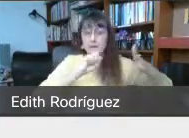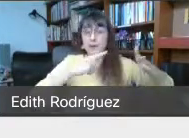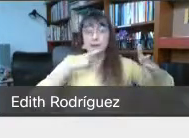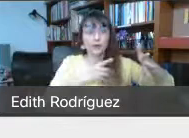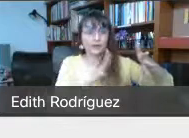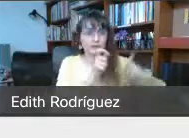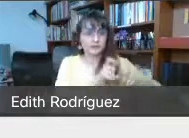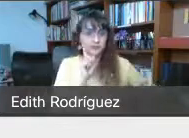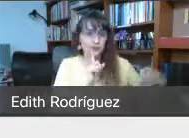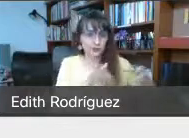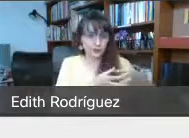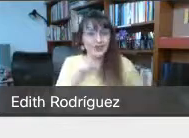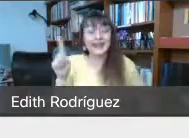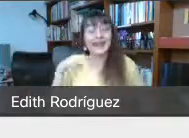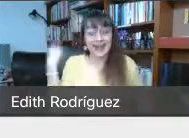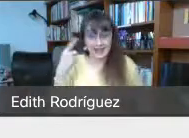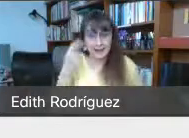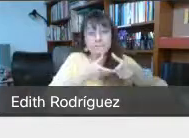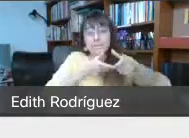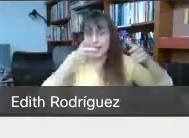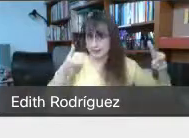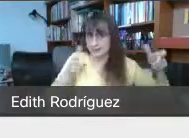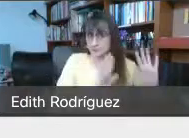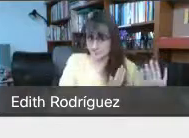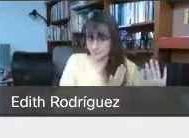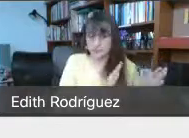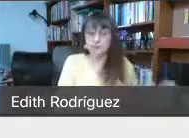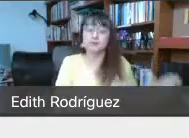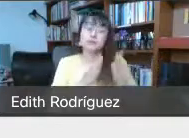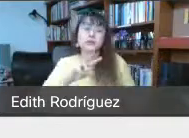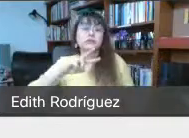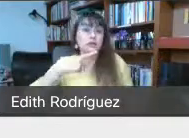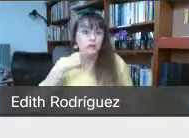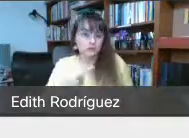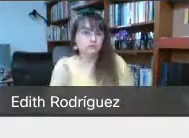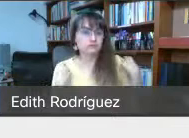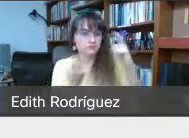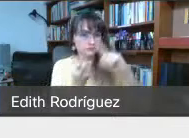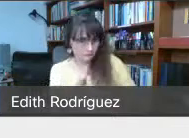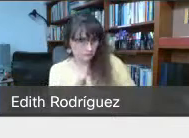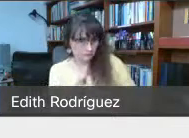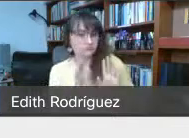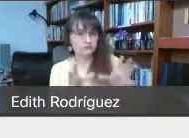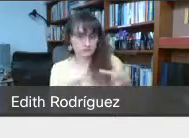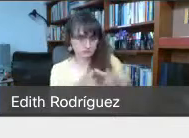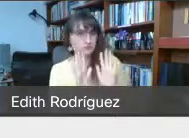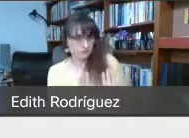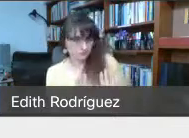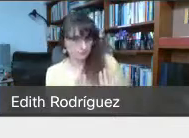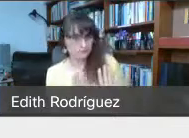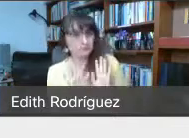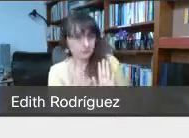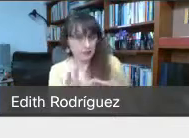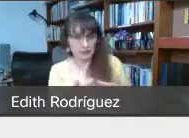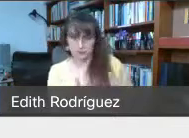Bueno, teniendo claro y teniendo en cuenta que la lengua de señas es la primera lengua, la lengua oficial de la comunidad sorda,